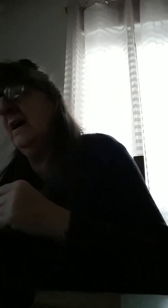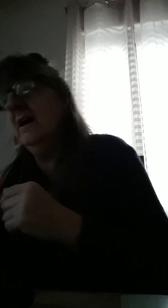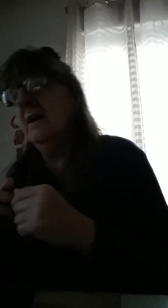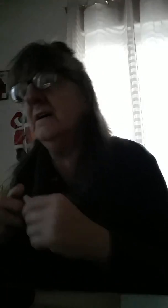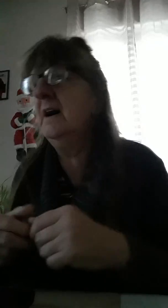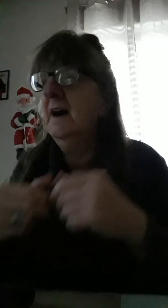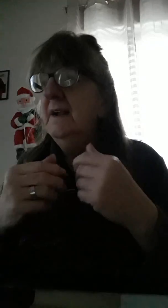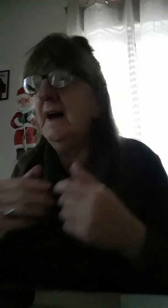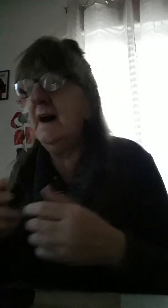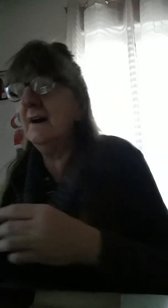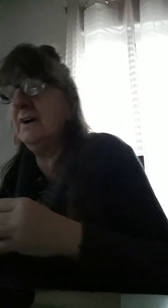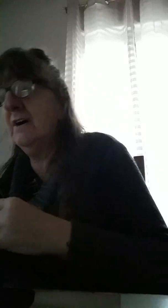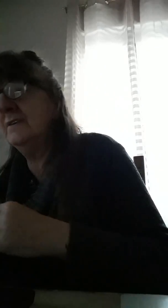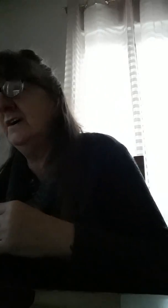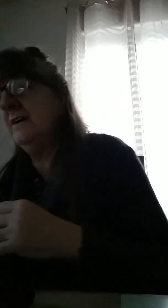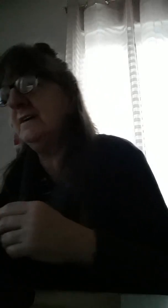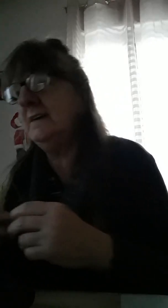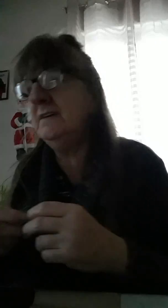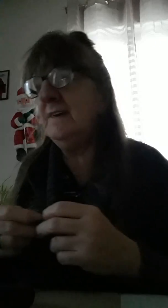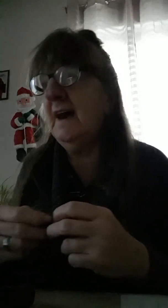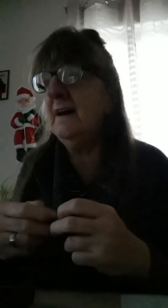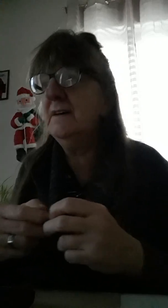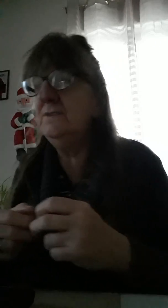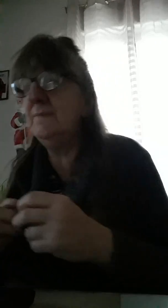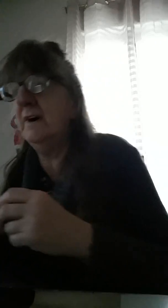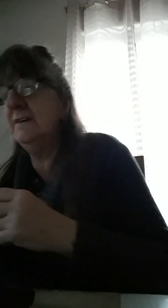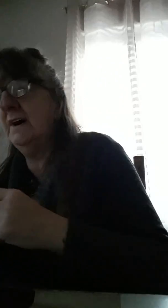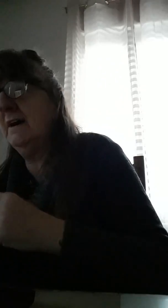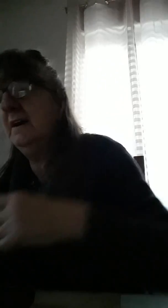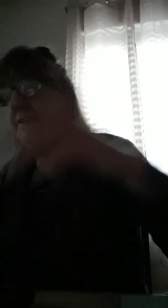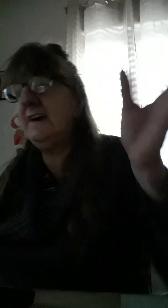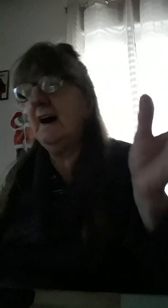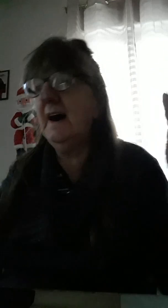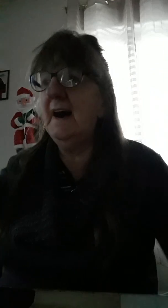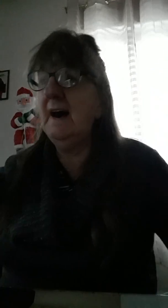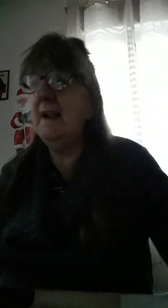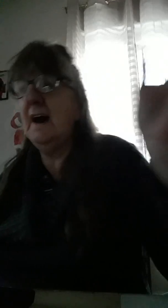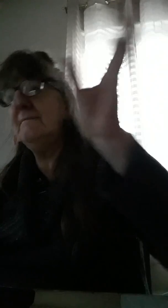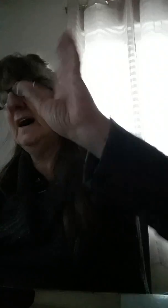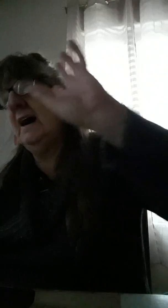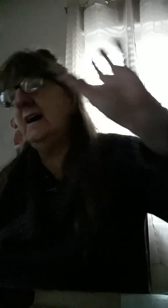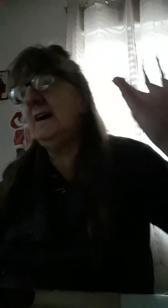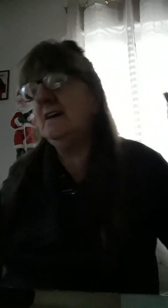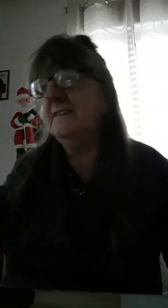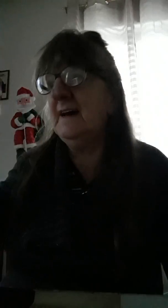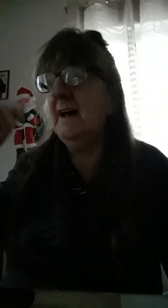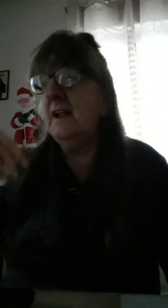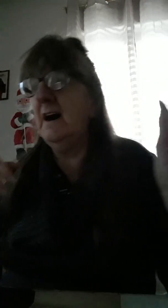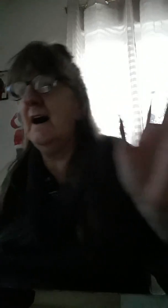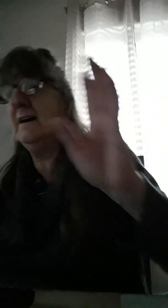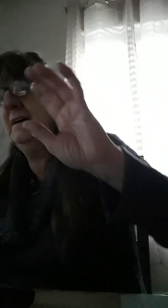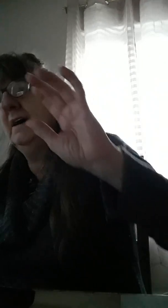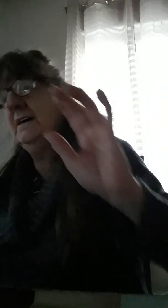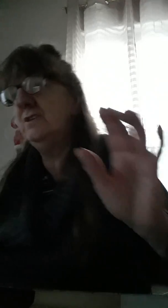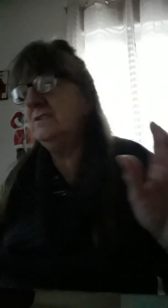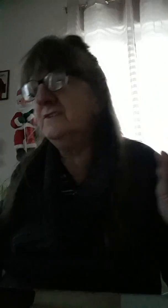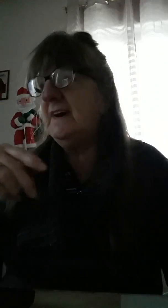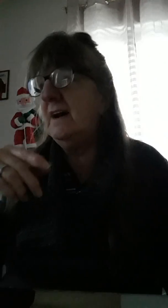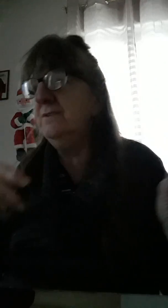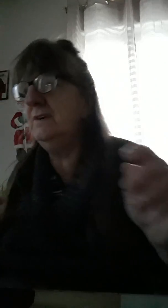fleurs, la grande rivière du bonheur. Salama, ya salama, je te salue,